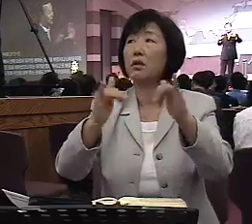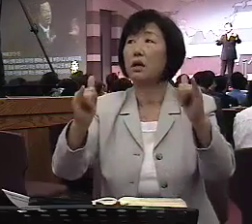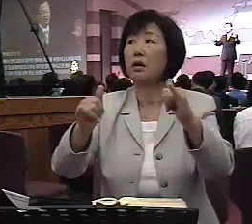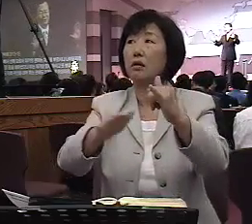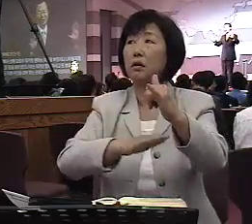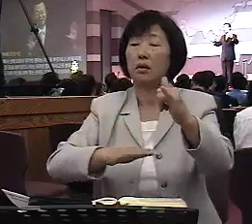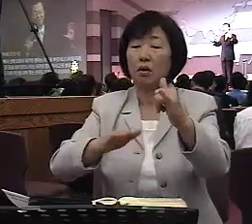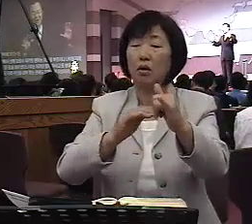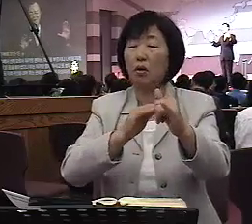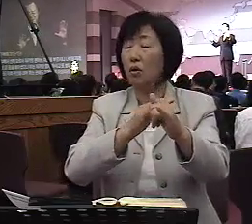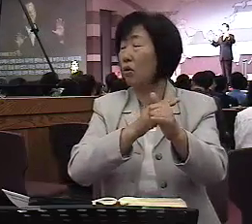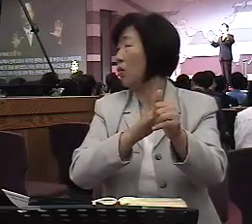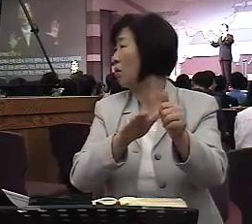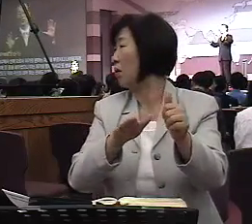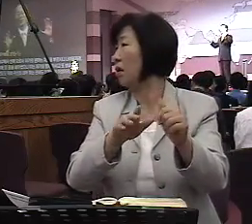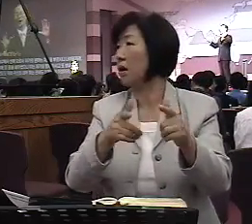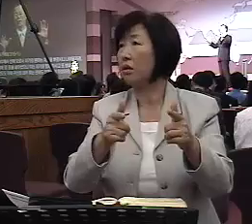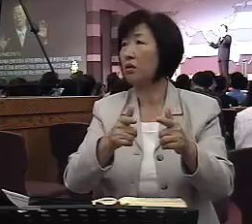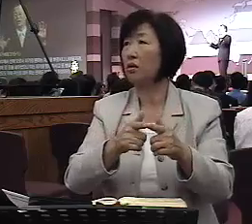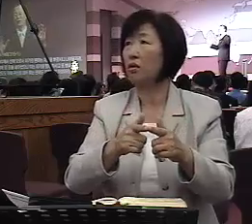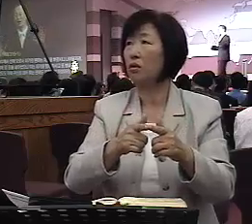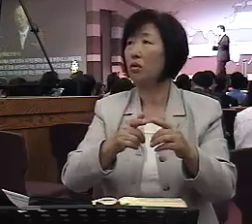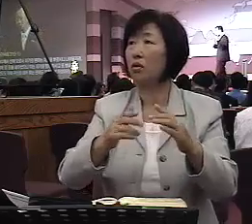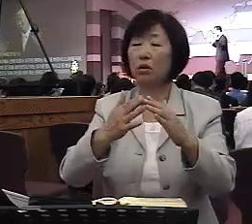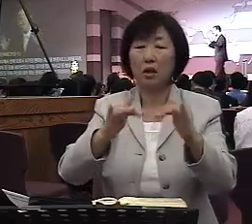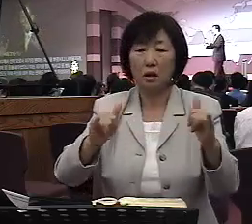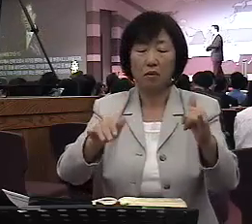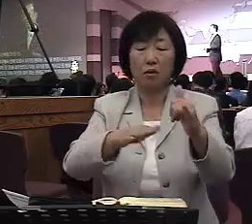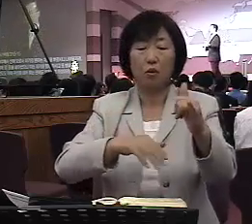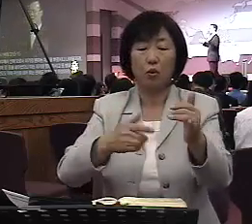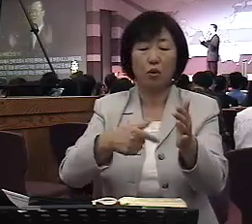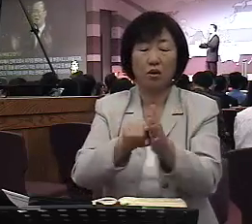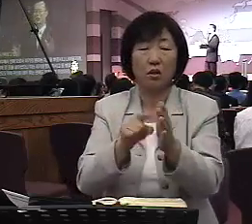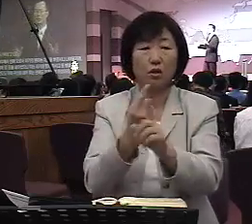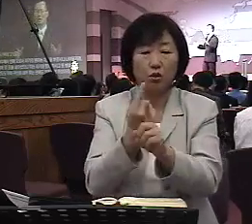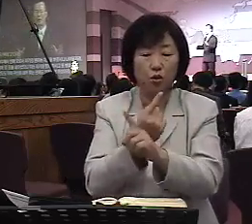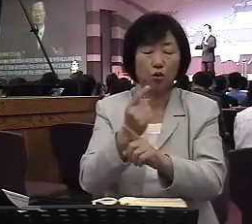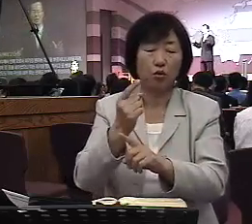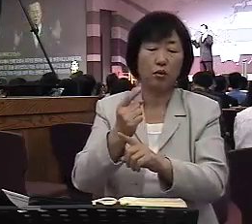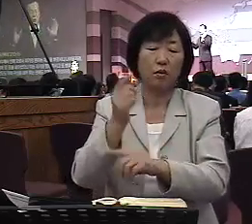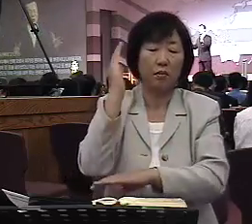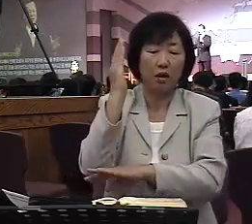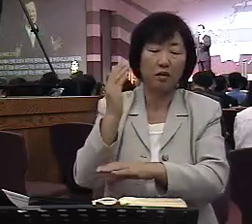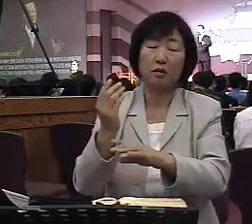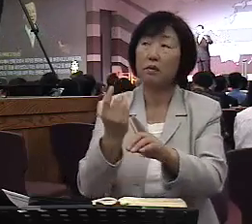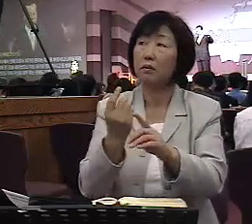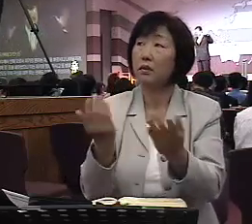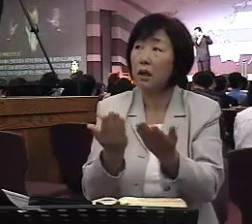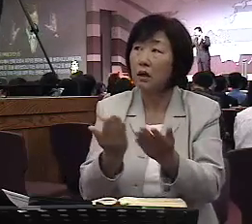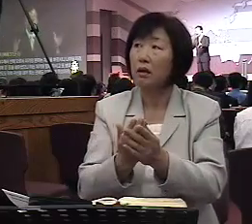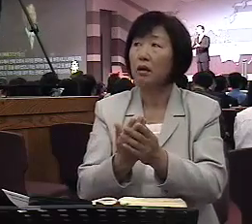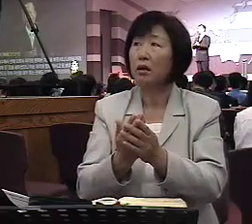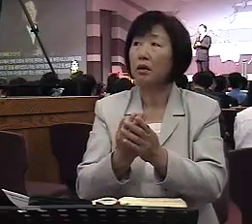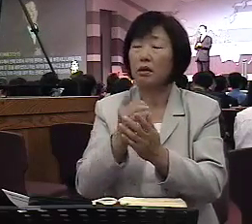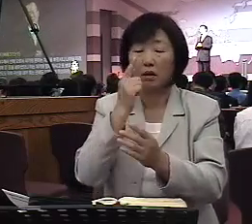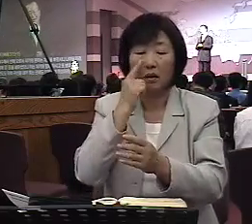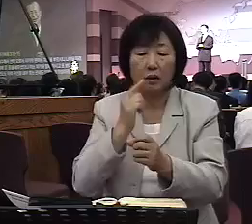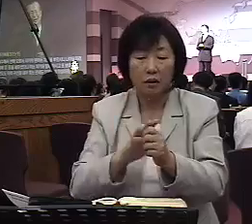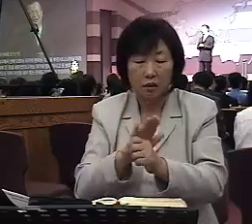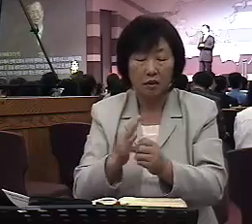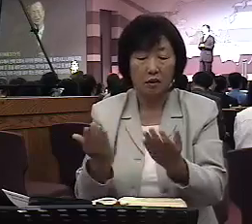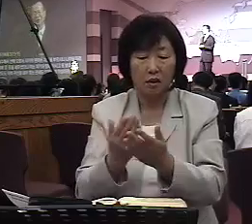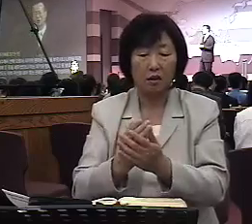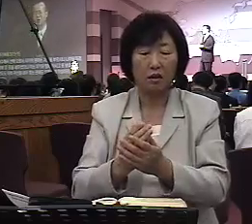외면하셨다는 뜻은 아닙니다. 무리들을 위하여서 예수님은 치유 사역, 말씀 사역, 긍휼 사역 최선을 다하신